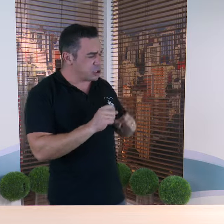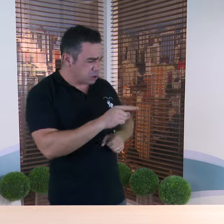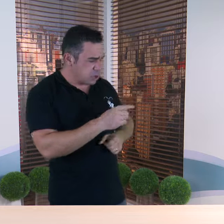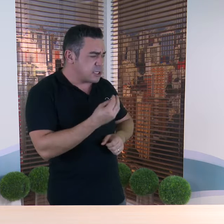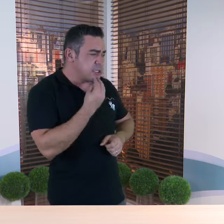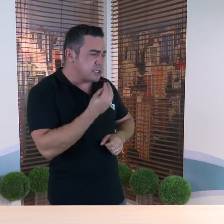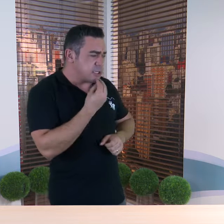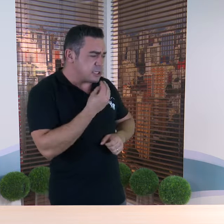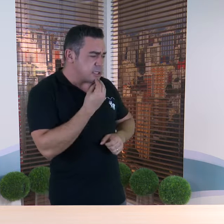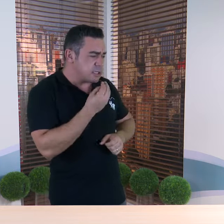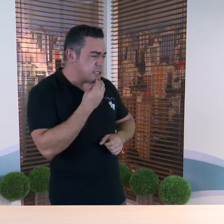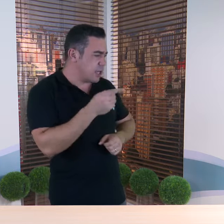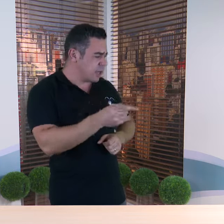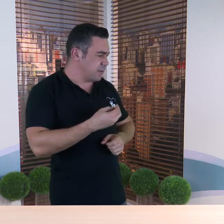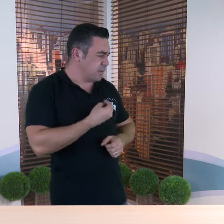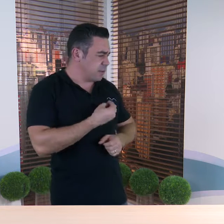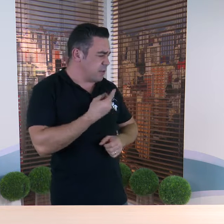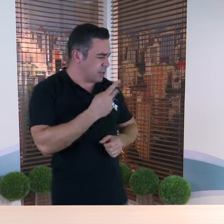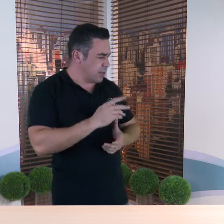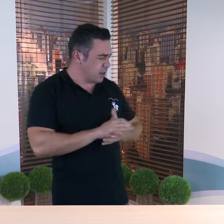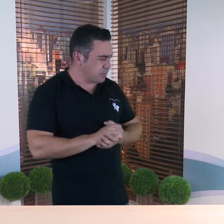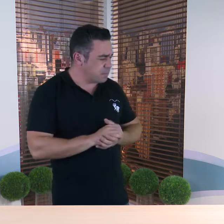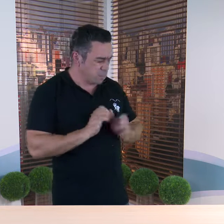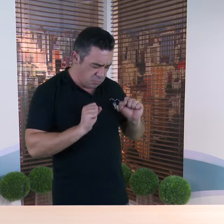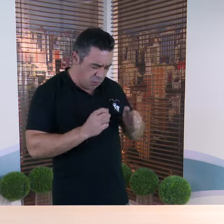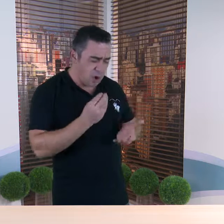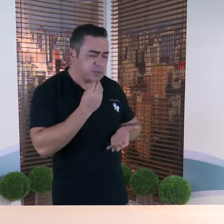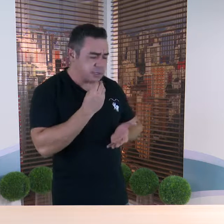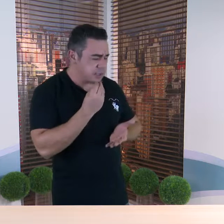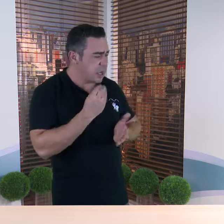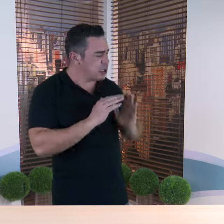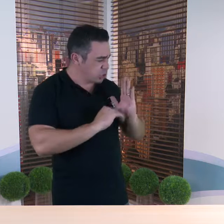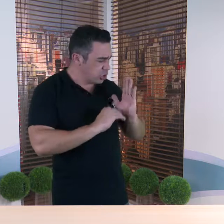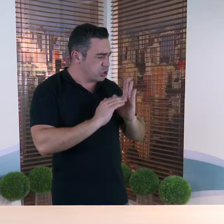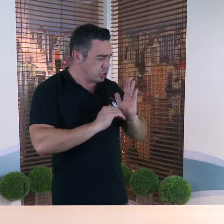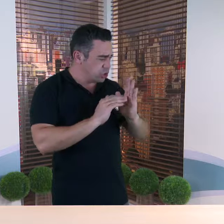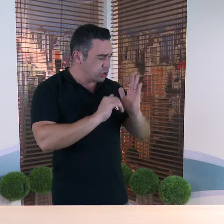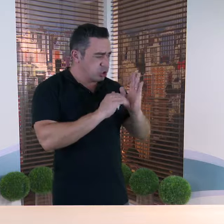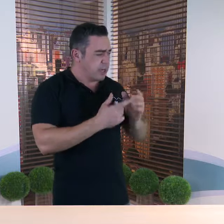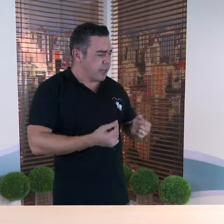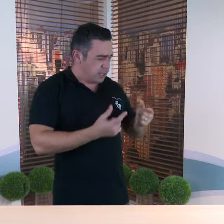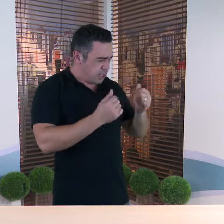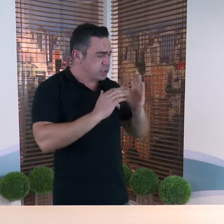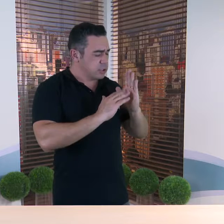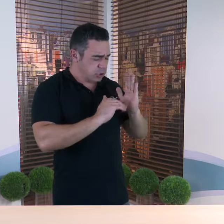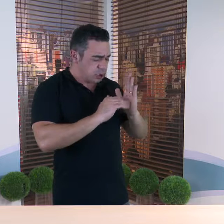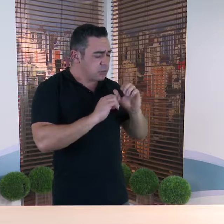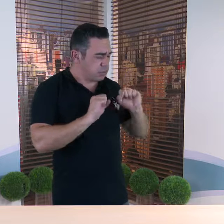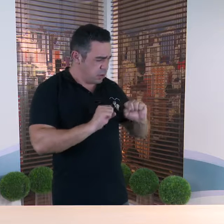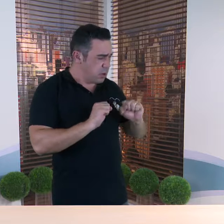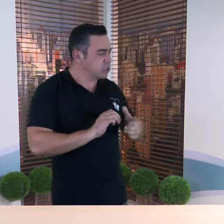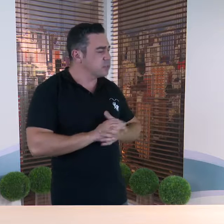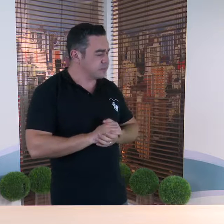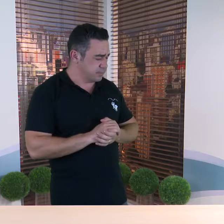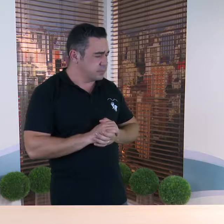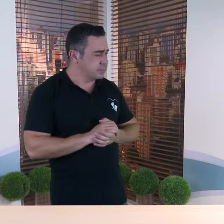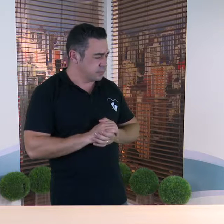permissão para testar a disposição de Jó de manter-se leal e devoto. Eis que